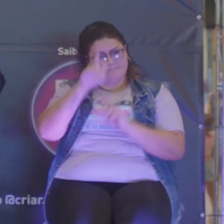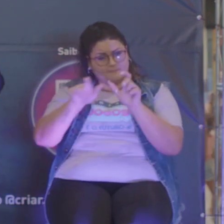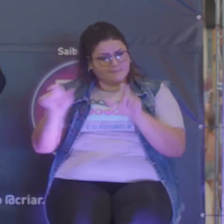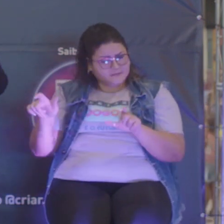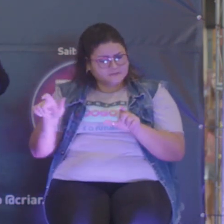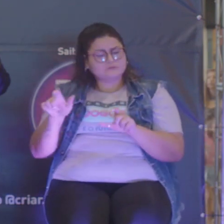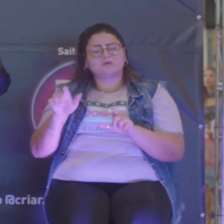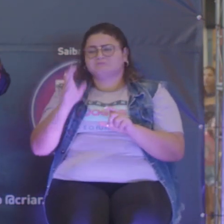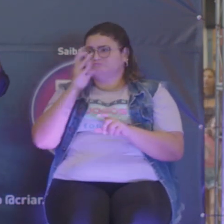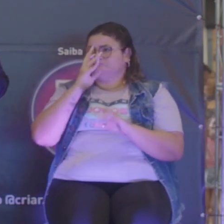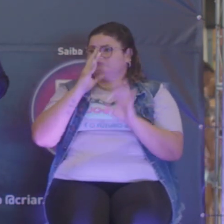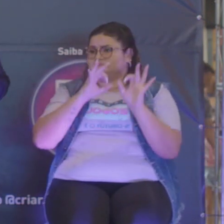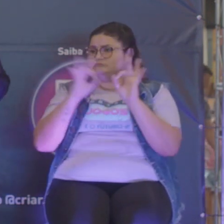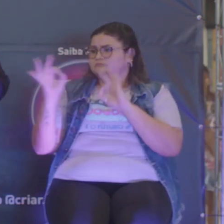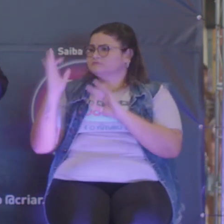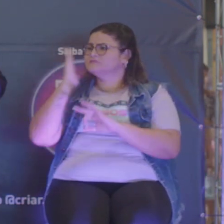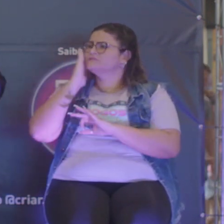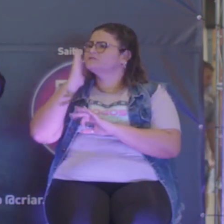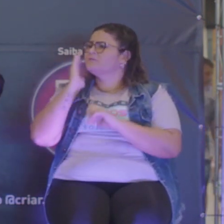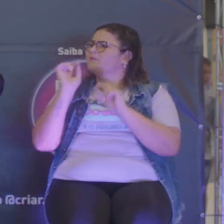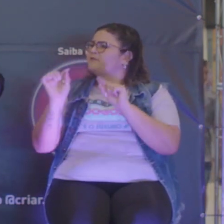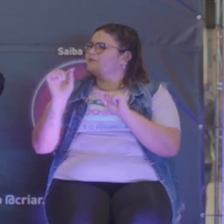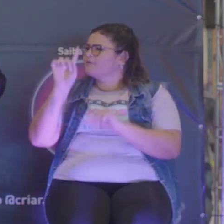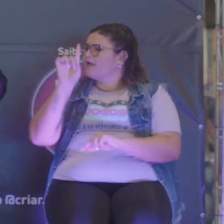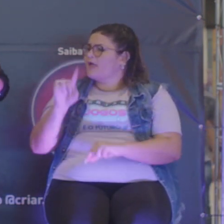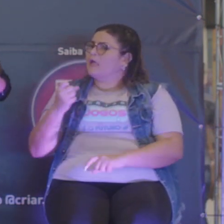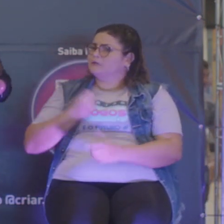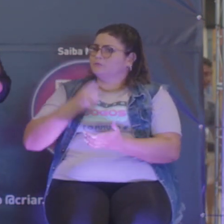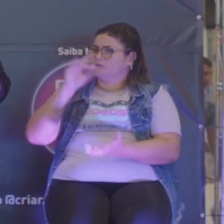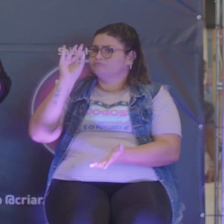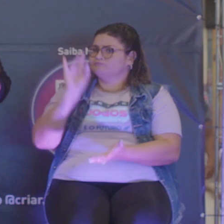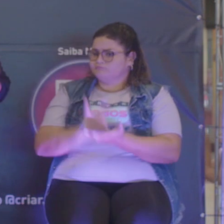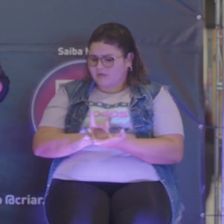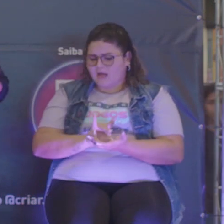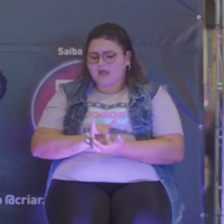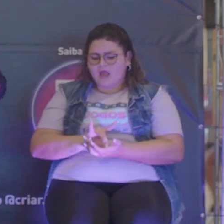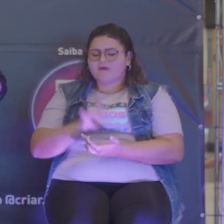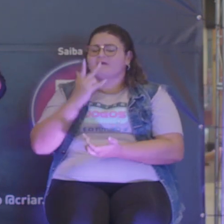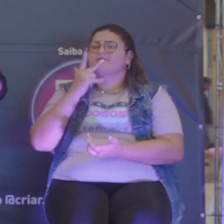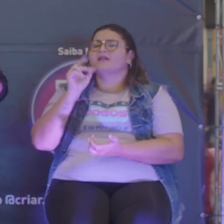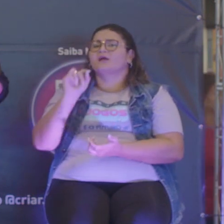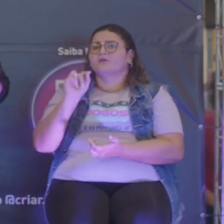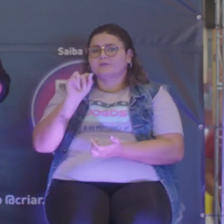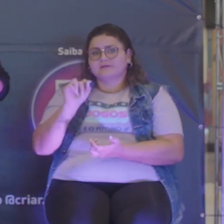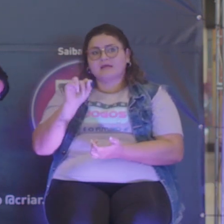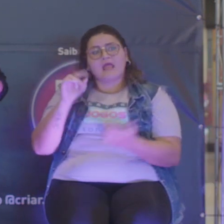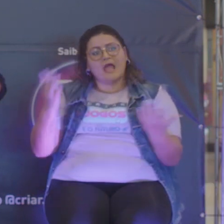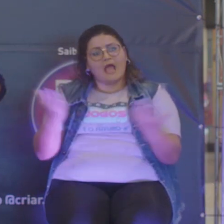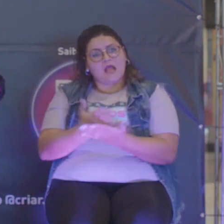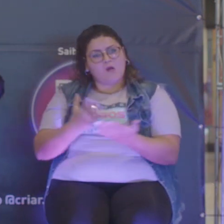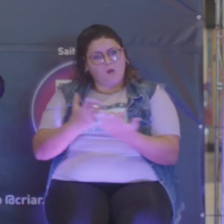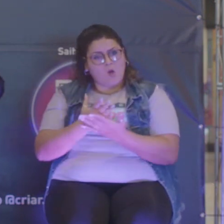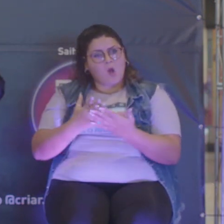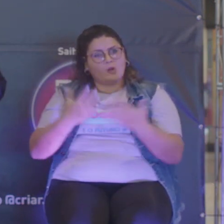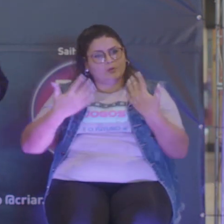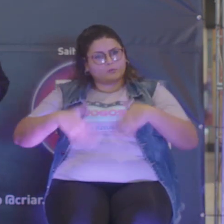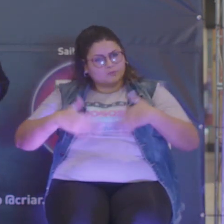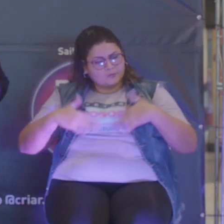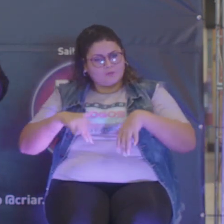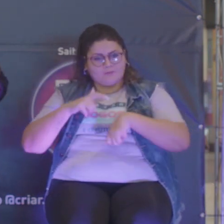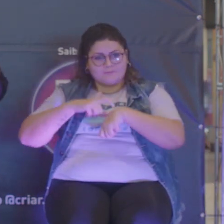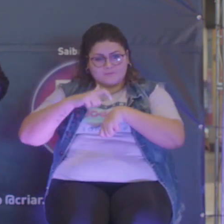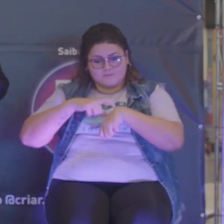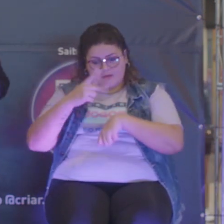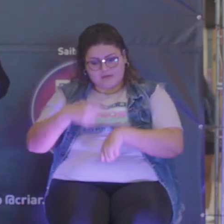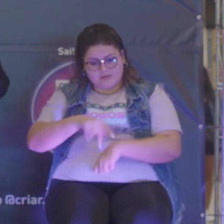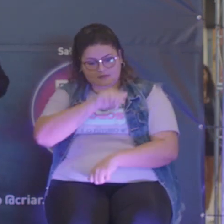nos ouvindo saibam que são números reais, tá? A gente está falando de um mercado que está super aquecido. Inclusive, no Rio de